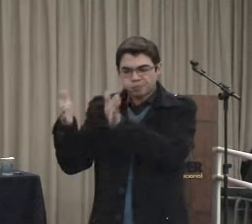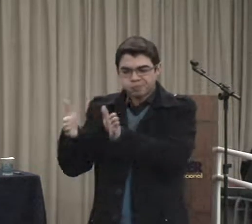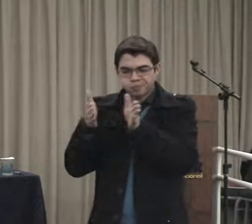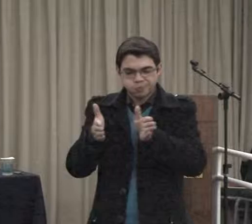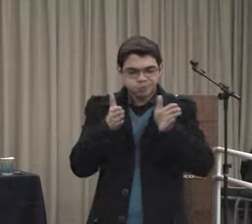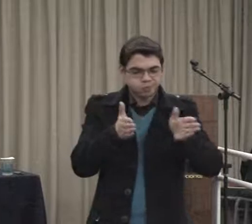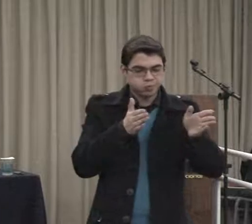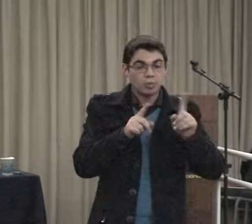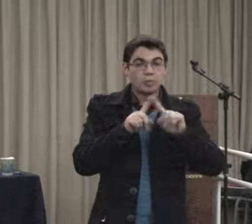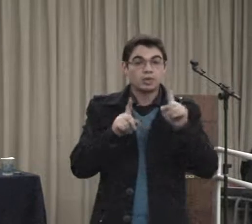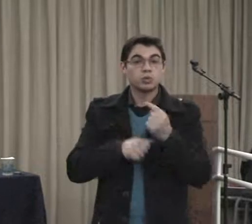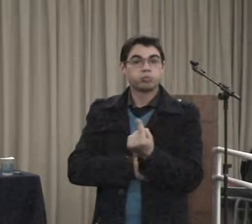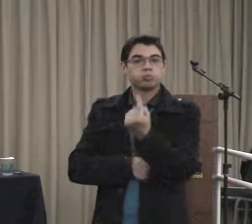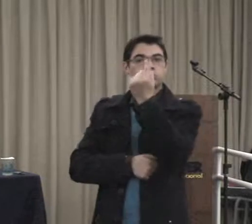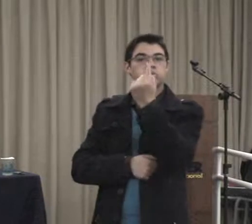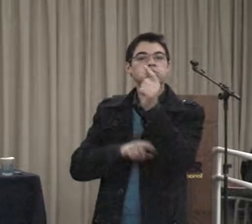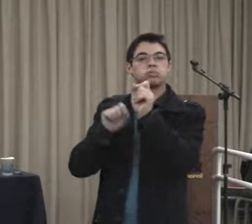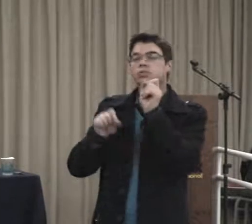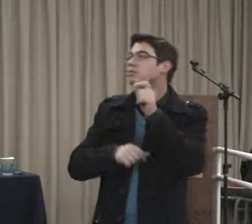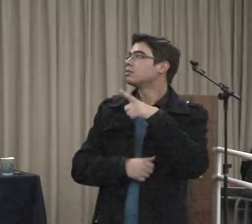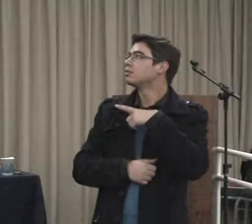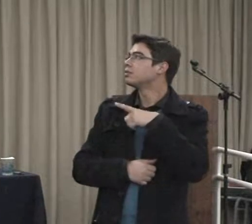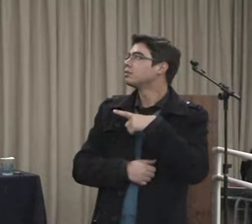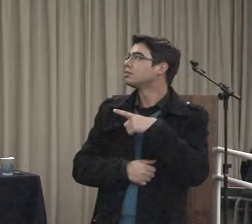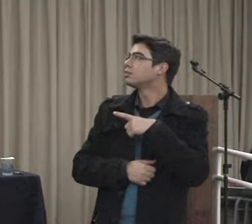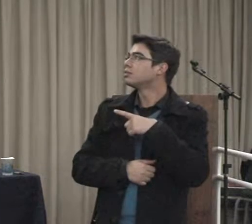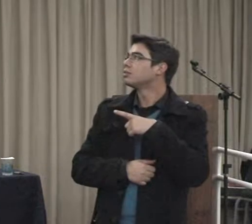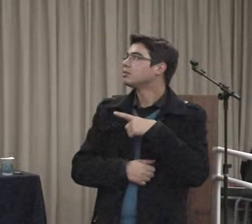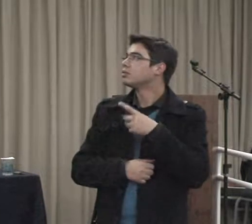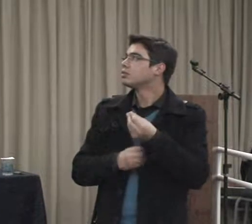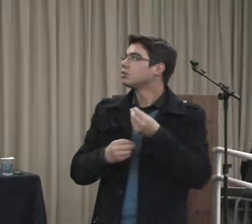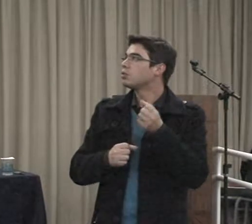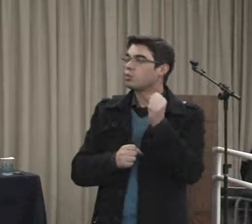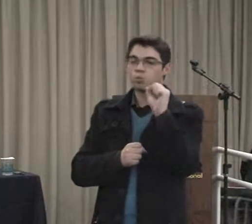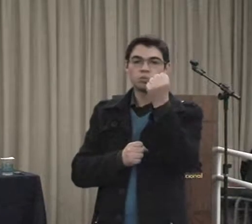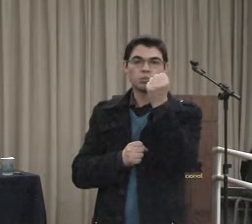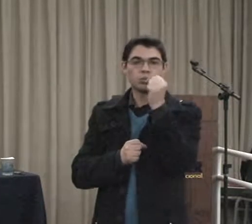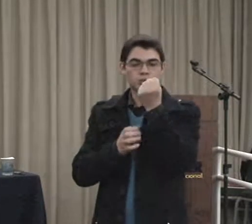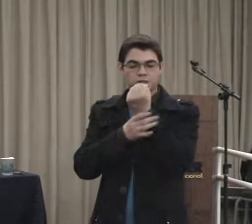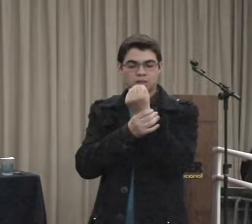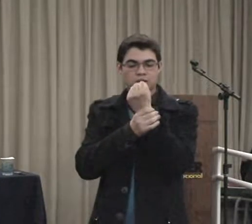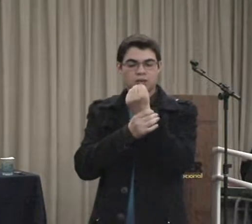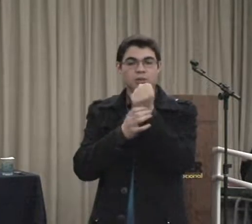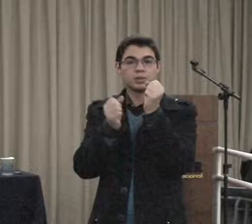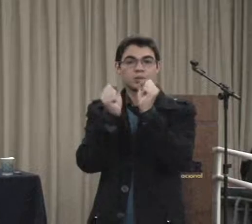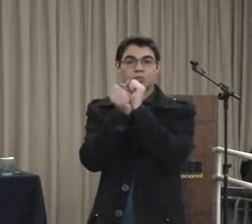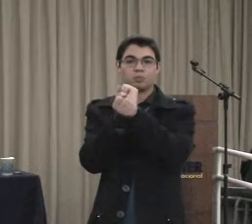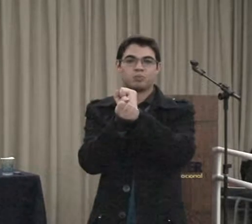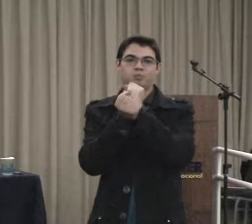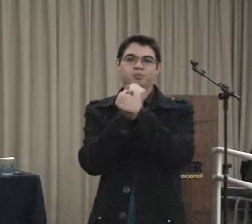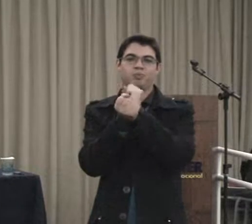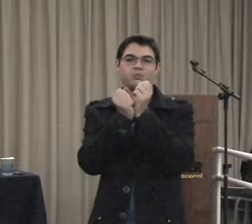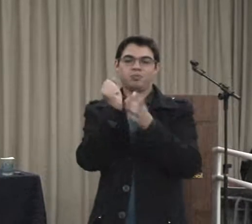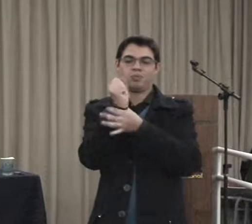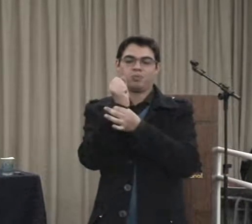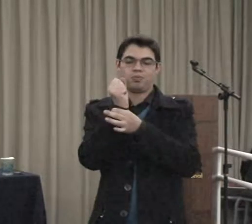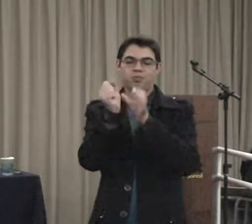e uma delas está não só com uma pulseira, mas com a pulseira apertando suas duas